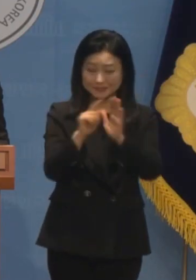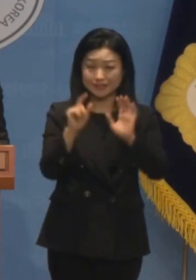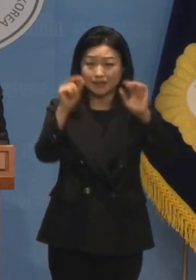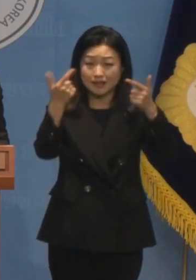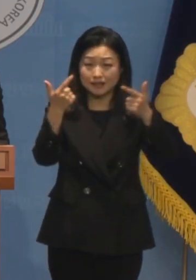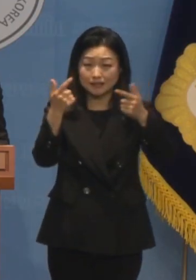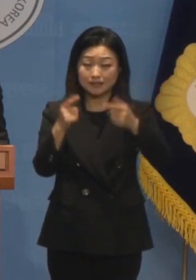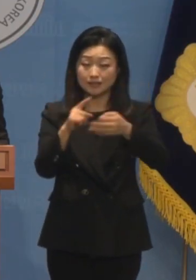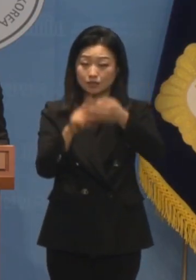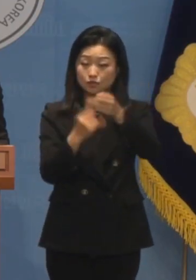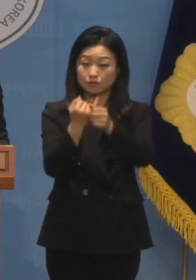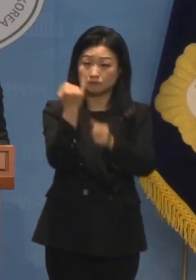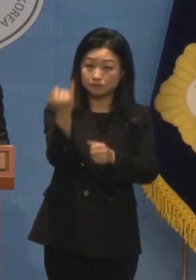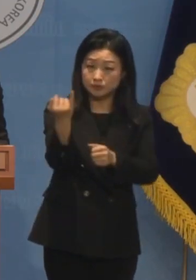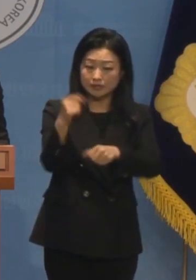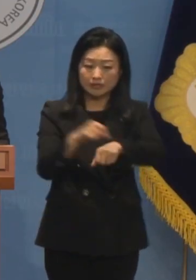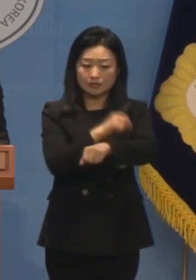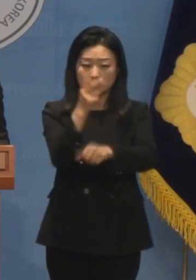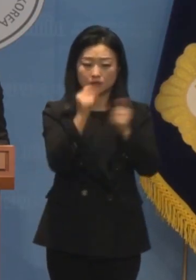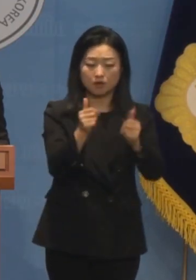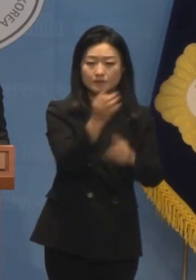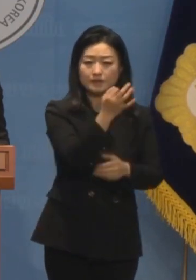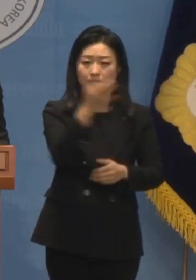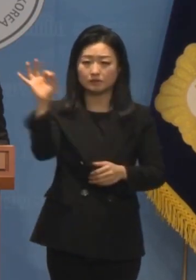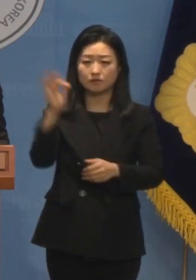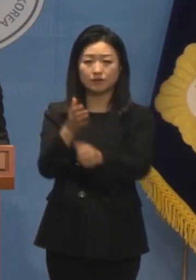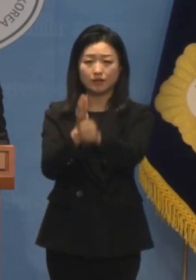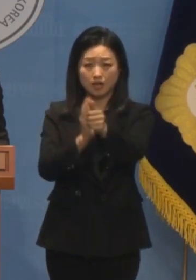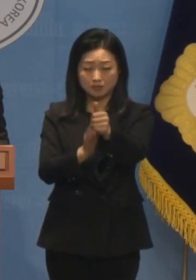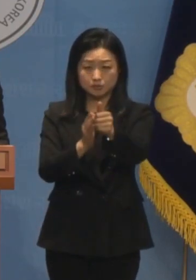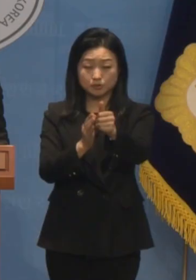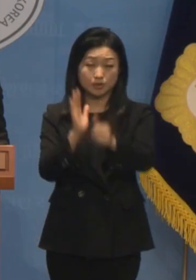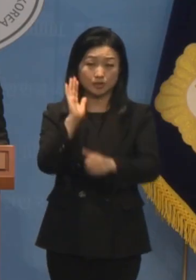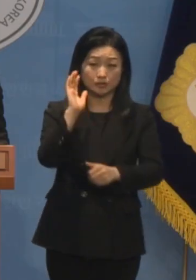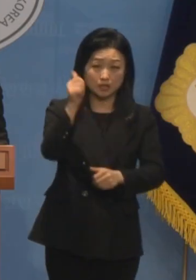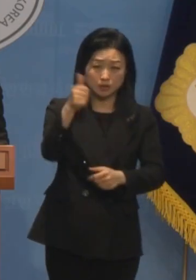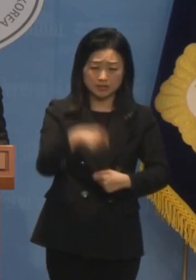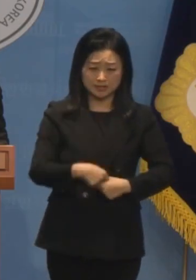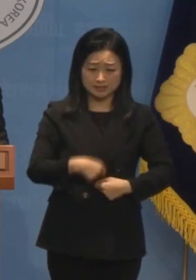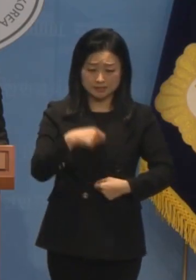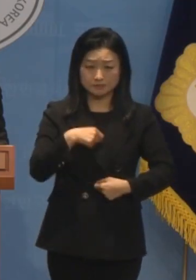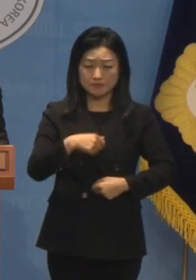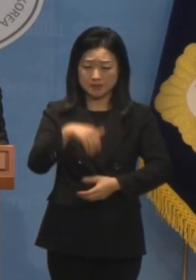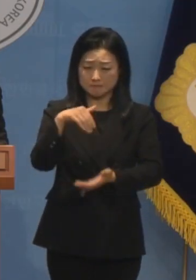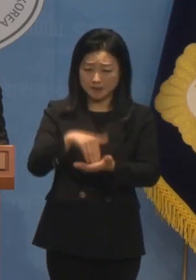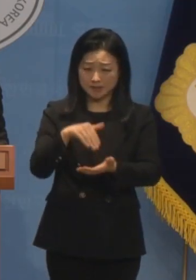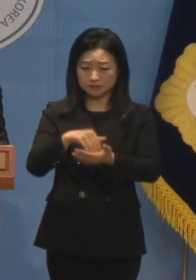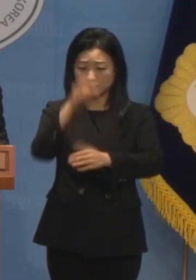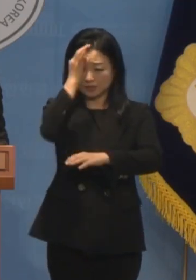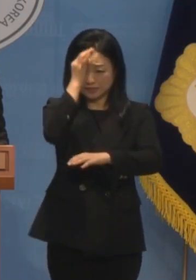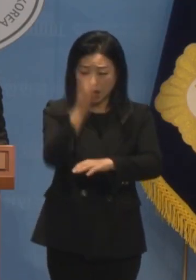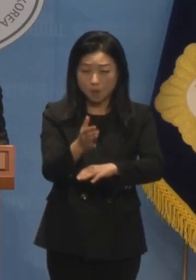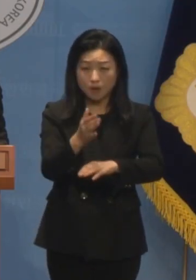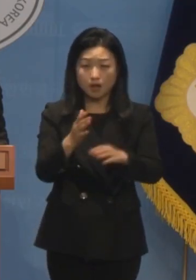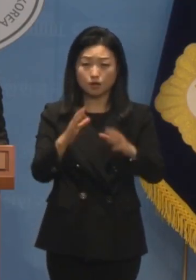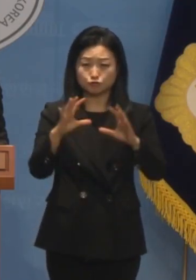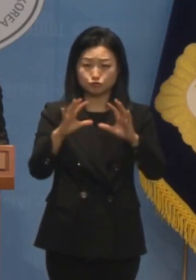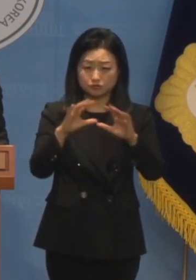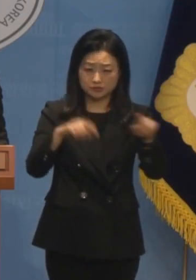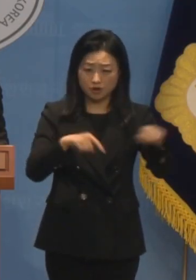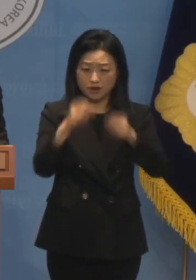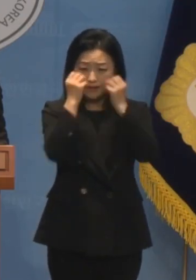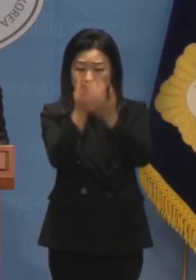김건희 여사 특검 수용은 윤석열 대통령의 진심 어린 반성과 사과, 국정